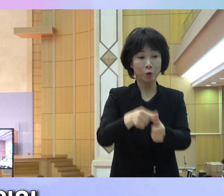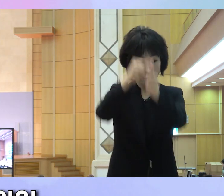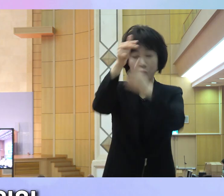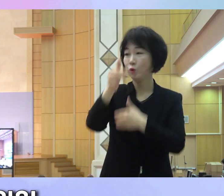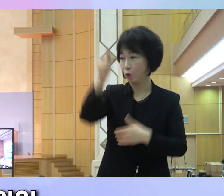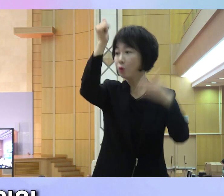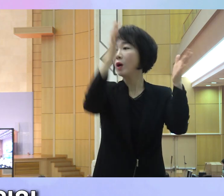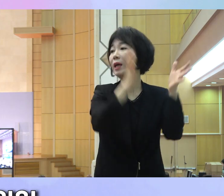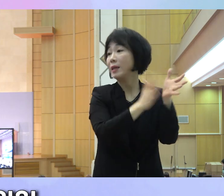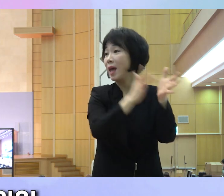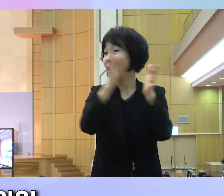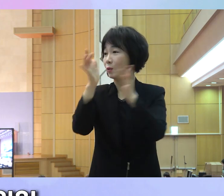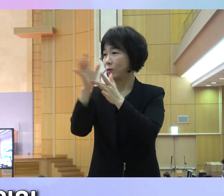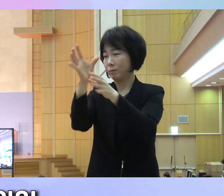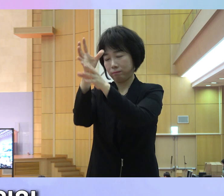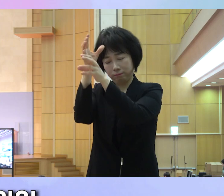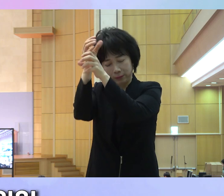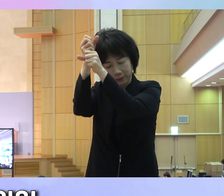구주 예수